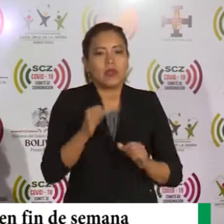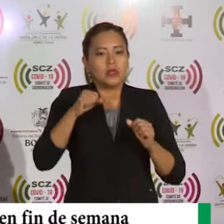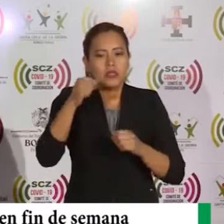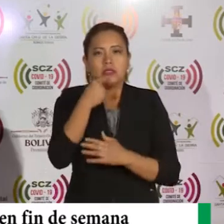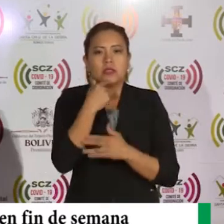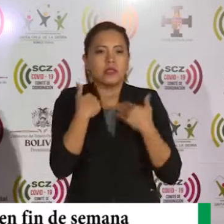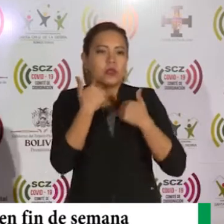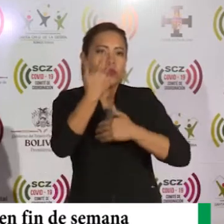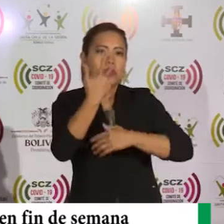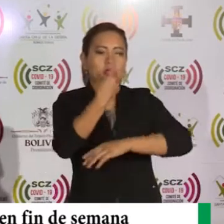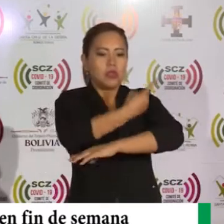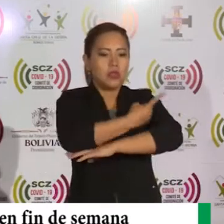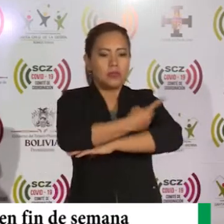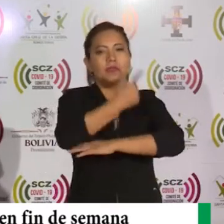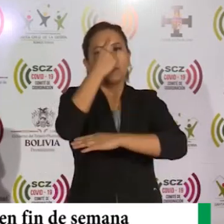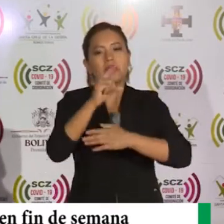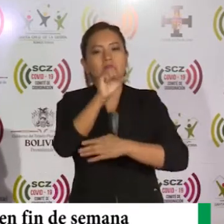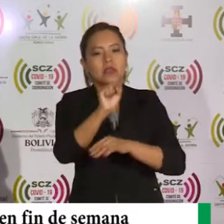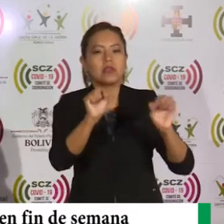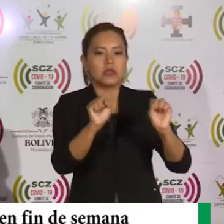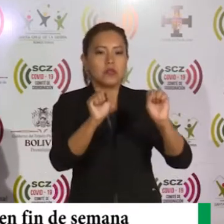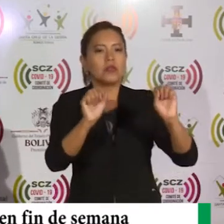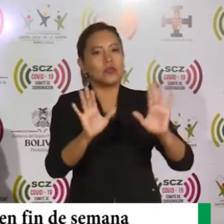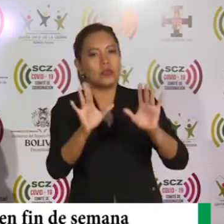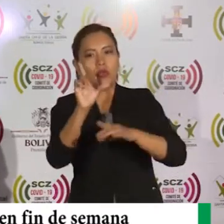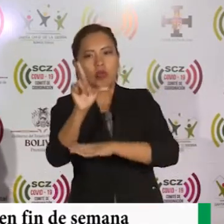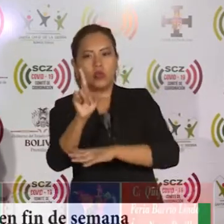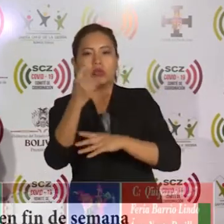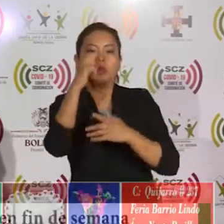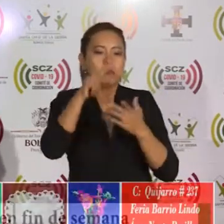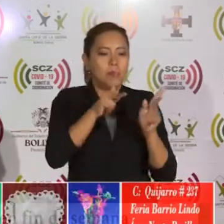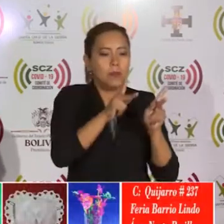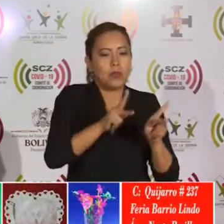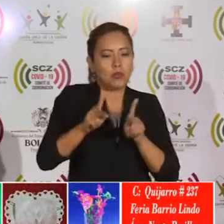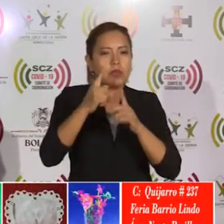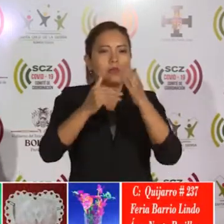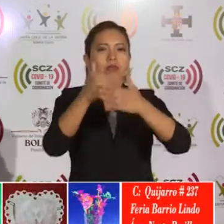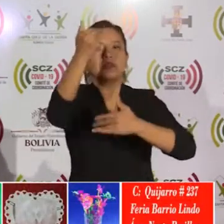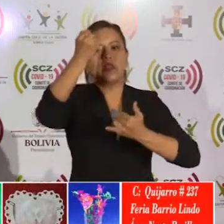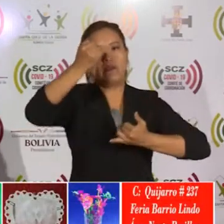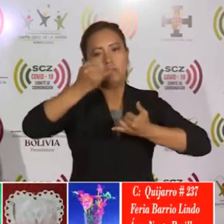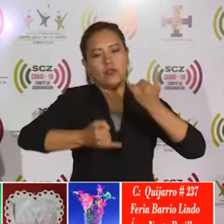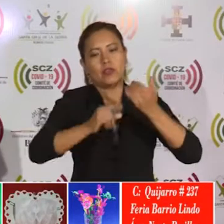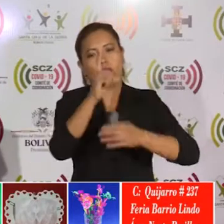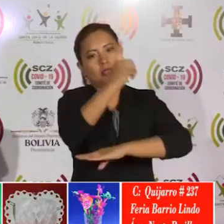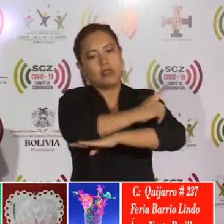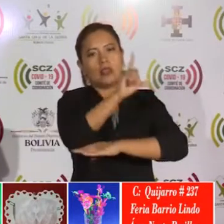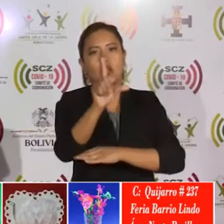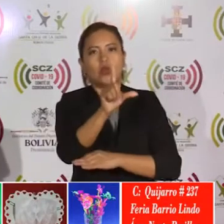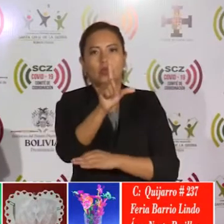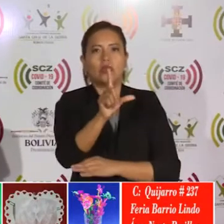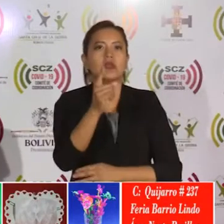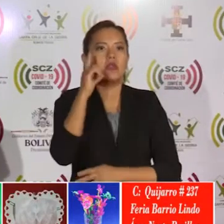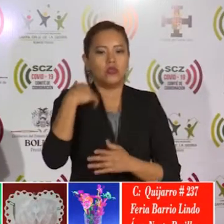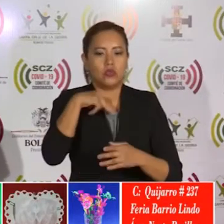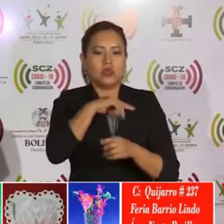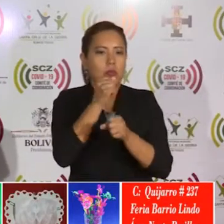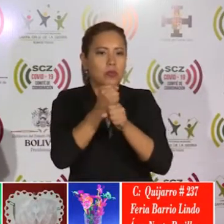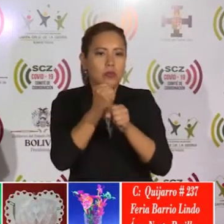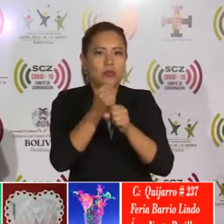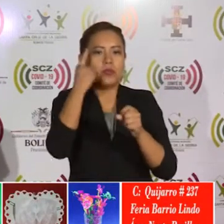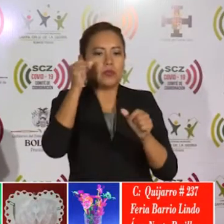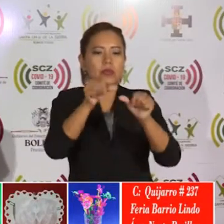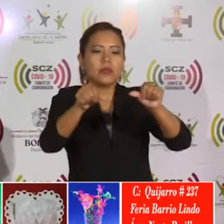para trabajar, sábado, domingo, lunes. Esa es nuestra programación para culminar el día lunes. Estamos fundamentalmente trabajando en el